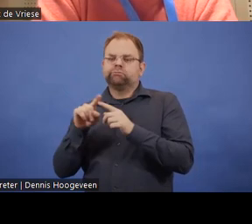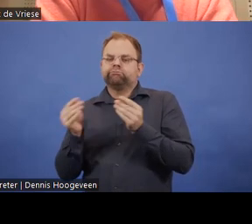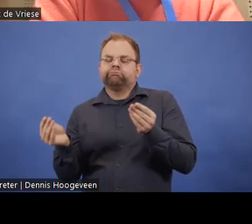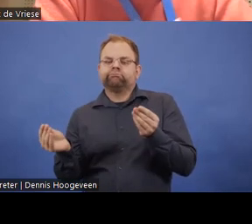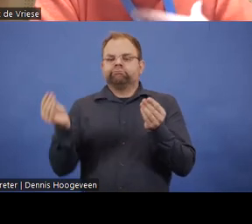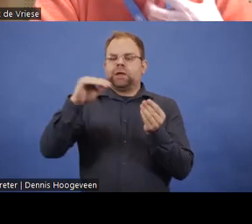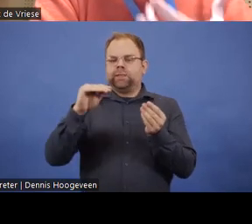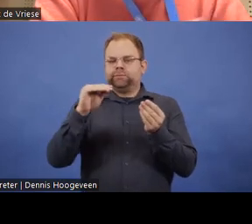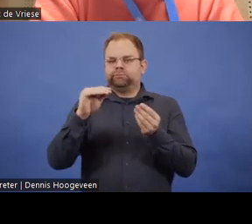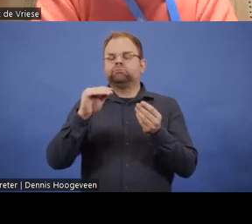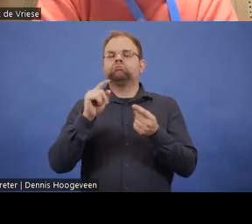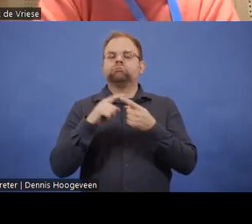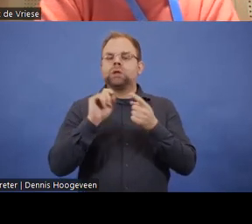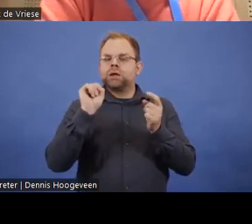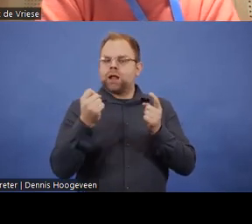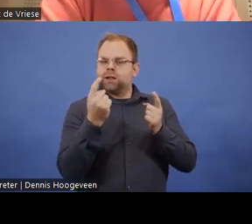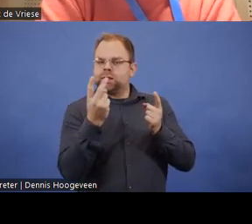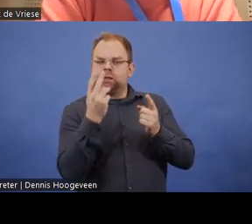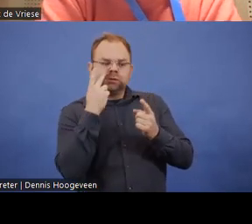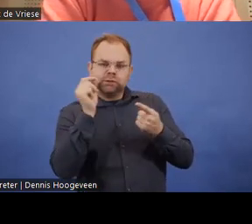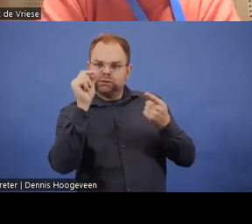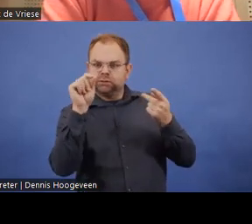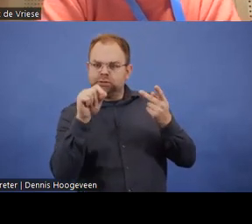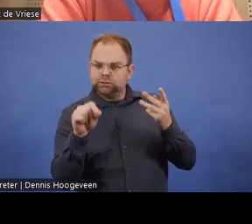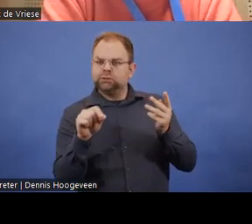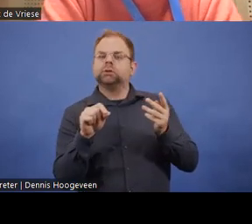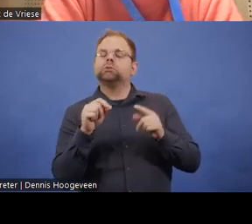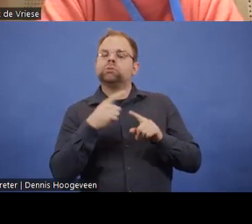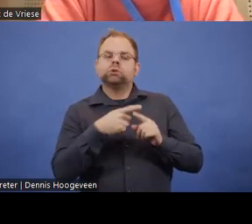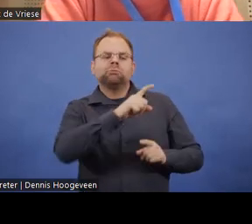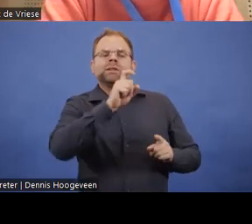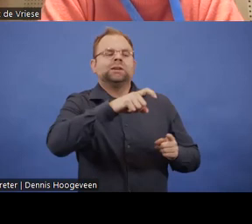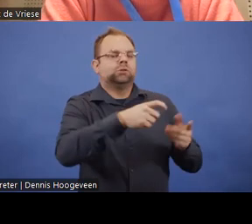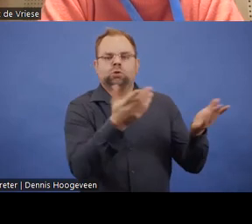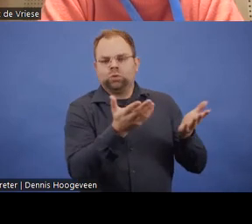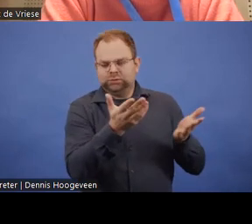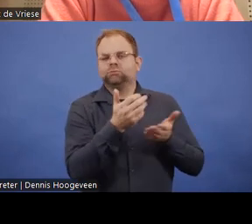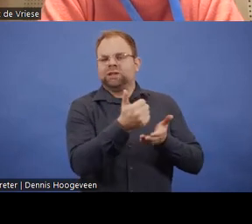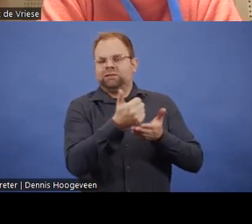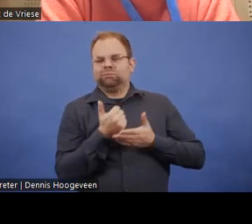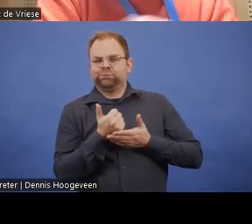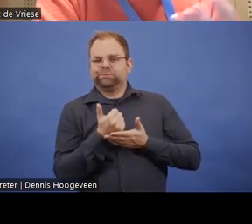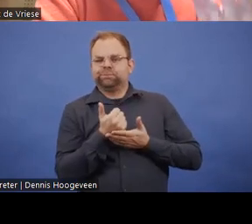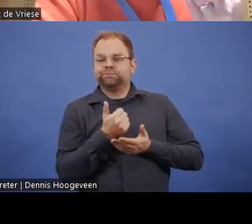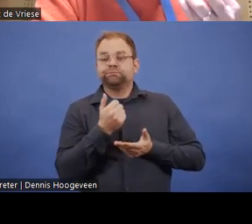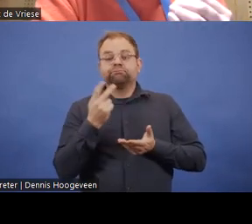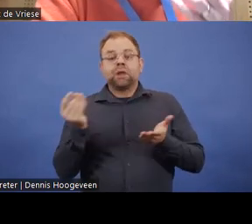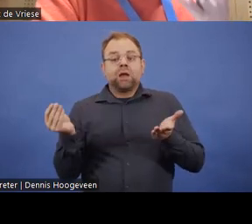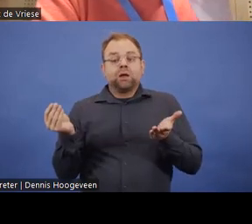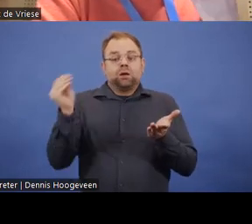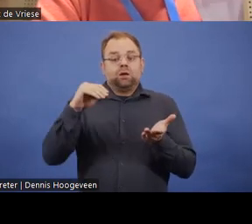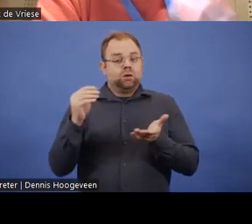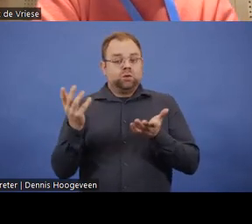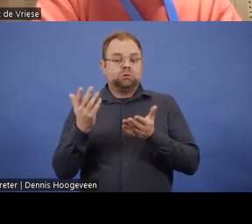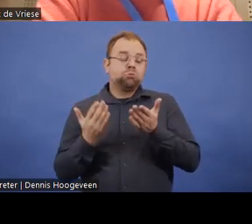nuevo apoyo, alocación de los recursos o un compromiso adicional para aumentar